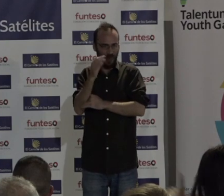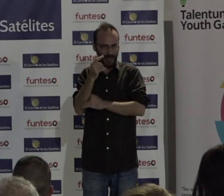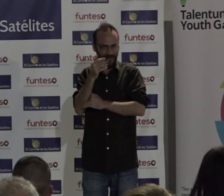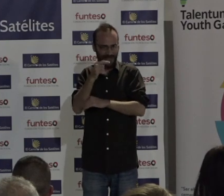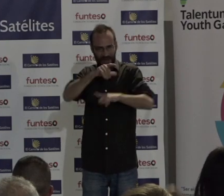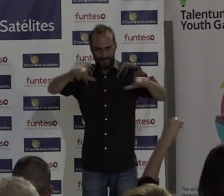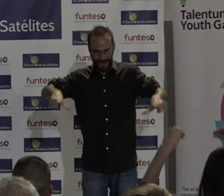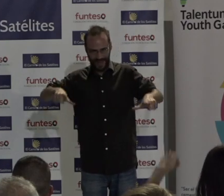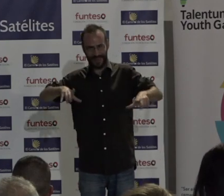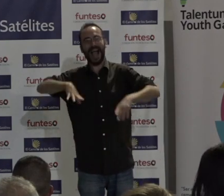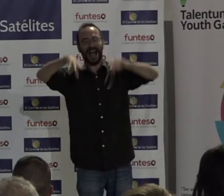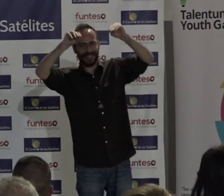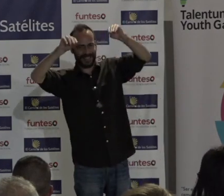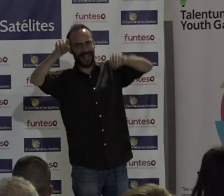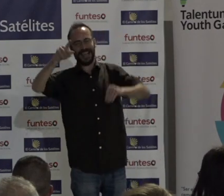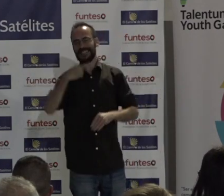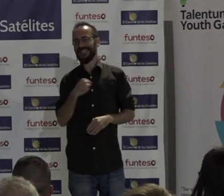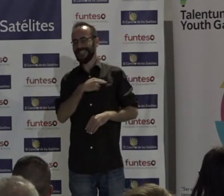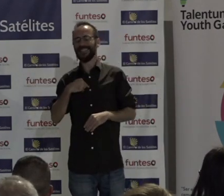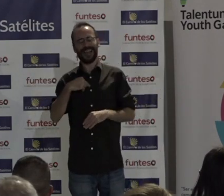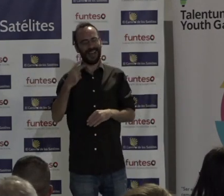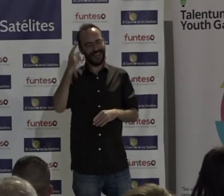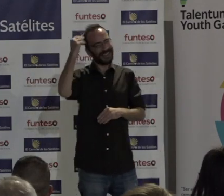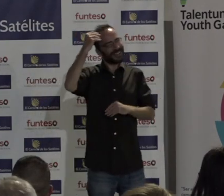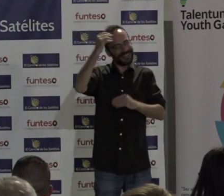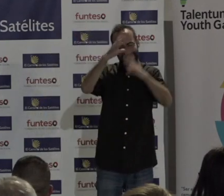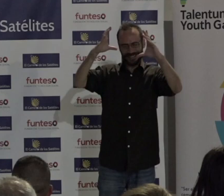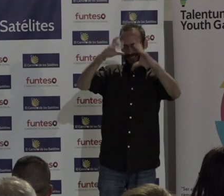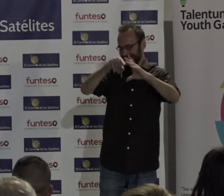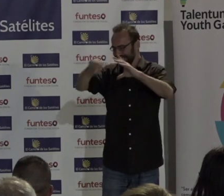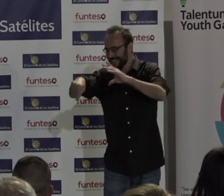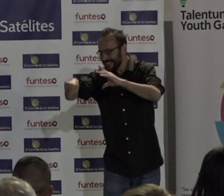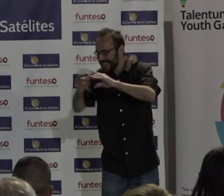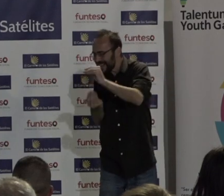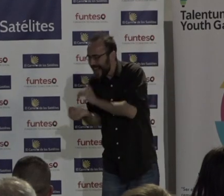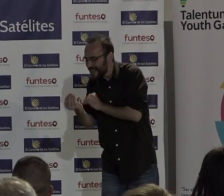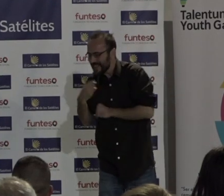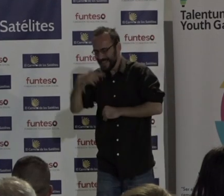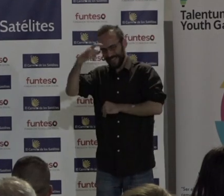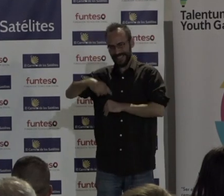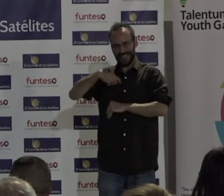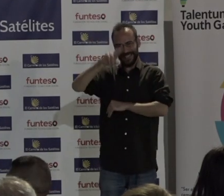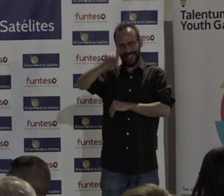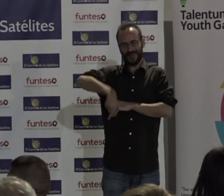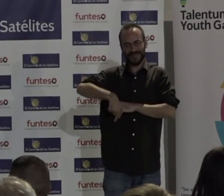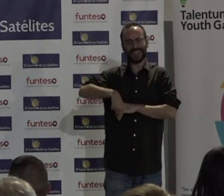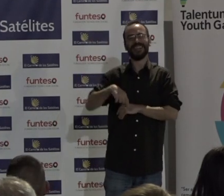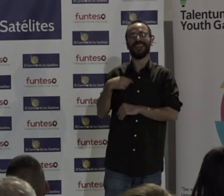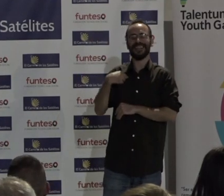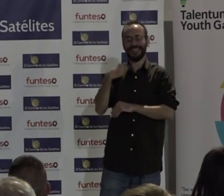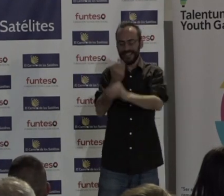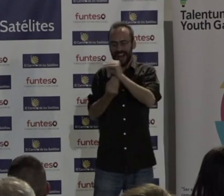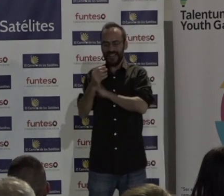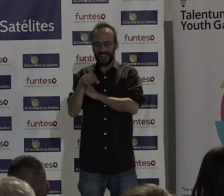y a los 9 meses nací yo. Así que, por los cálculos, puede ser que... Es verdad que vivo en el camino desde pequeño.